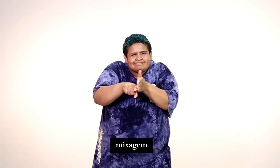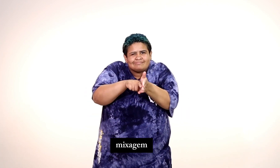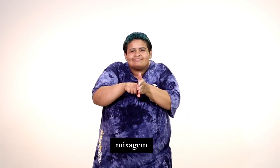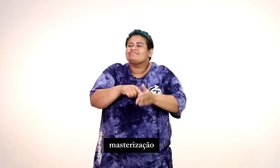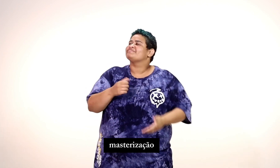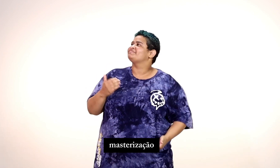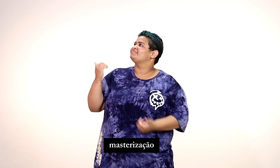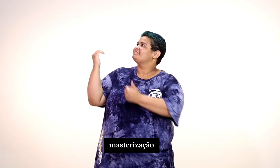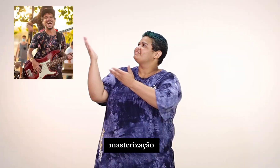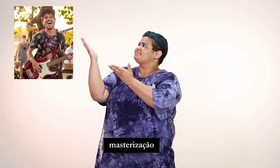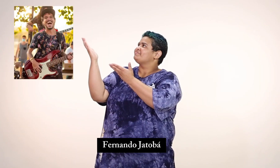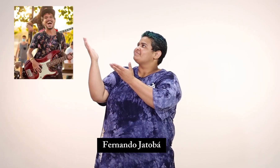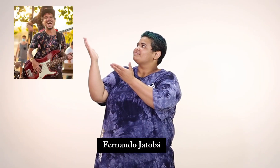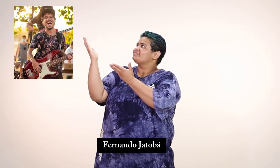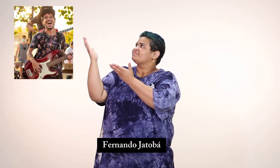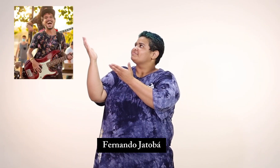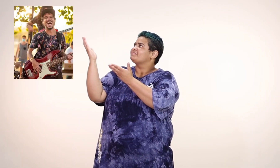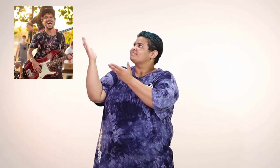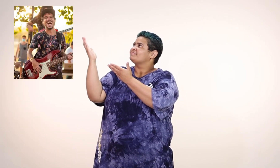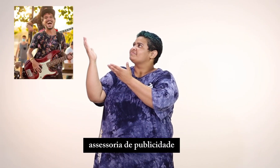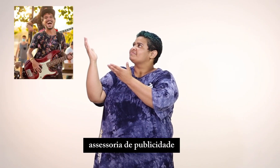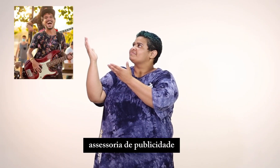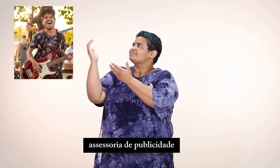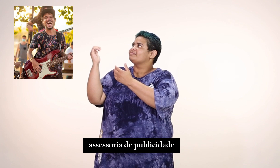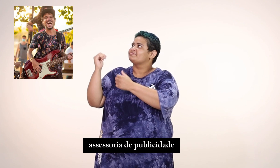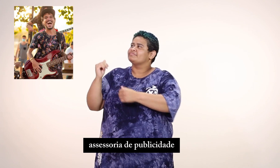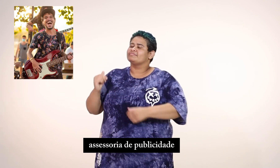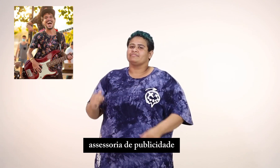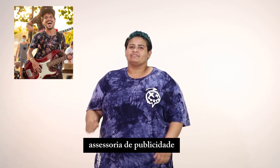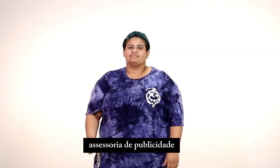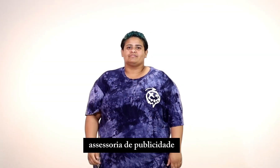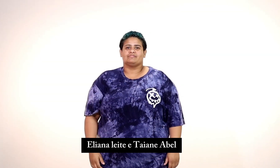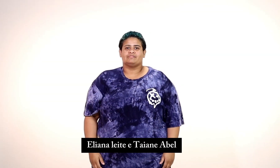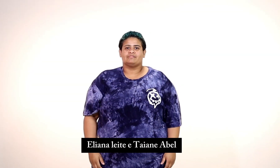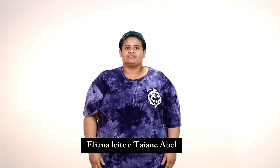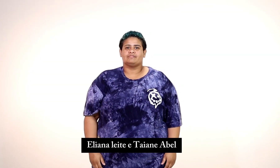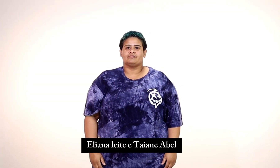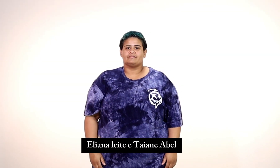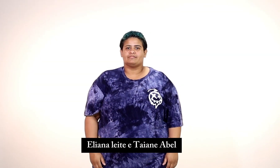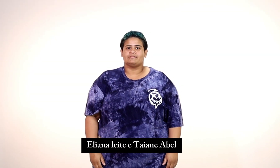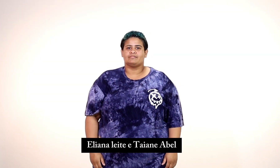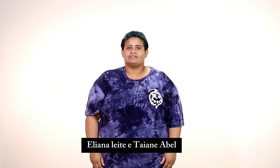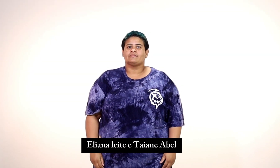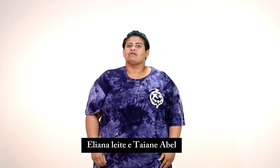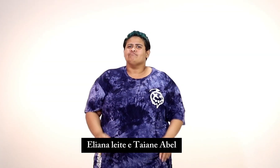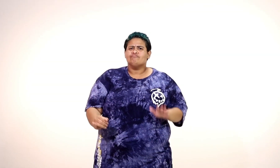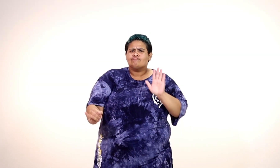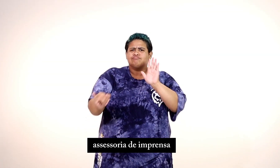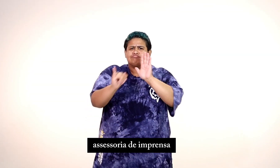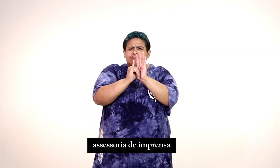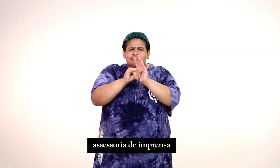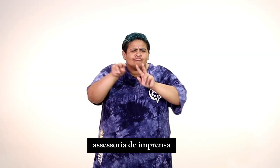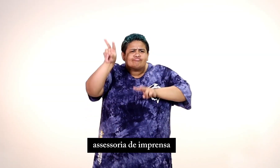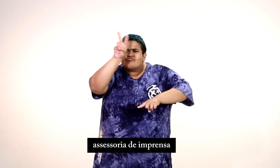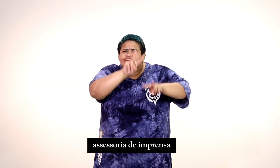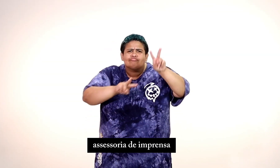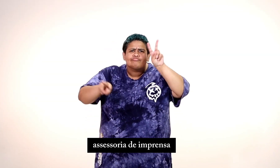Mixagem e masterização, Fernando Jatobá. Assessoria de publicidade, Eliana Leite e Tayane Abel. Assessoria de